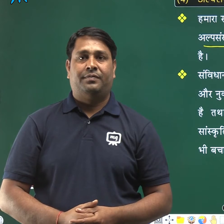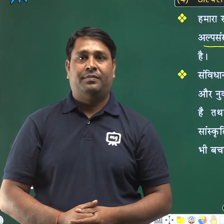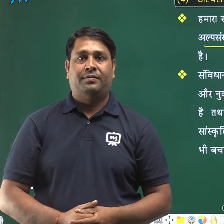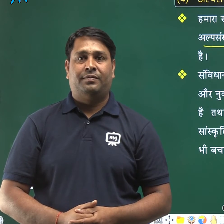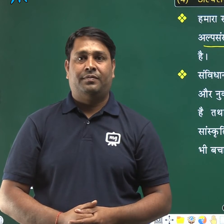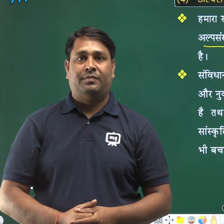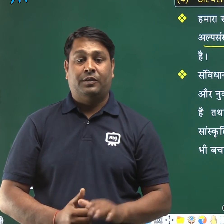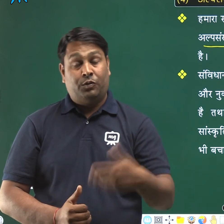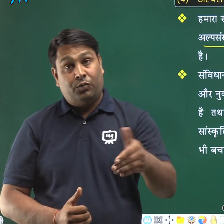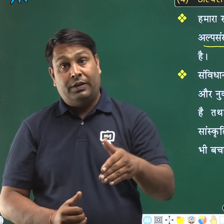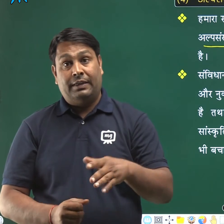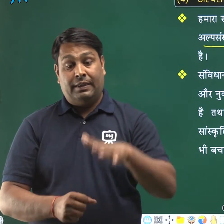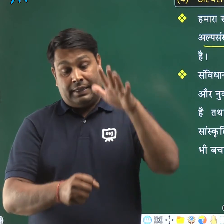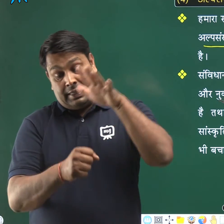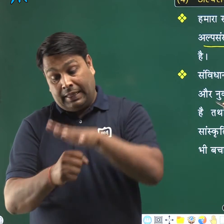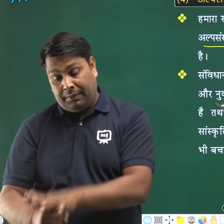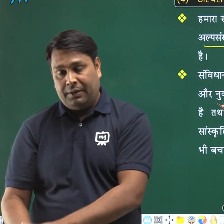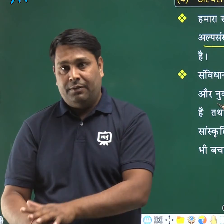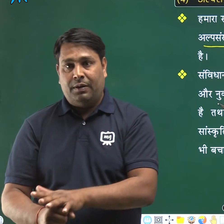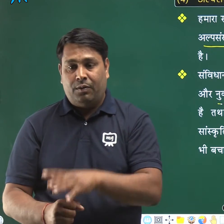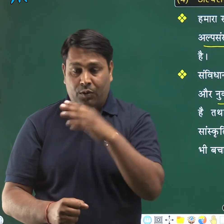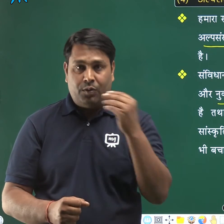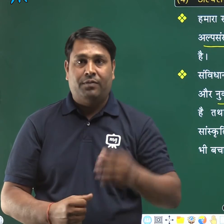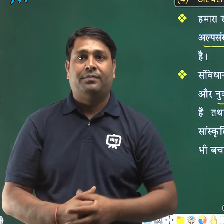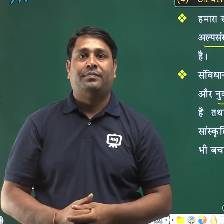उन्हें भेदभाव और